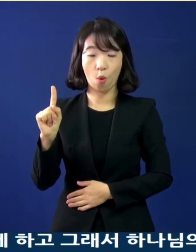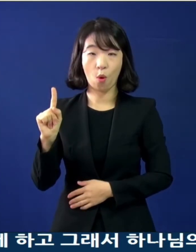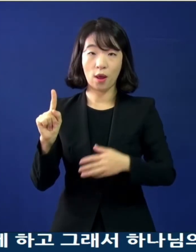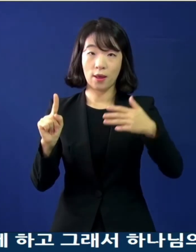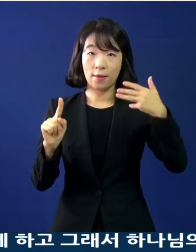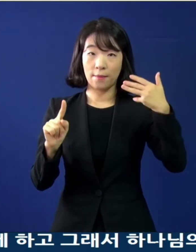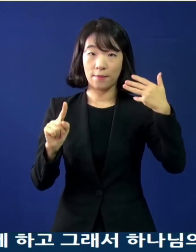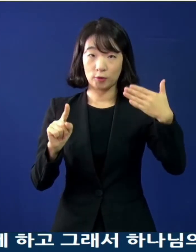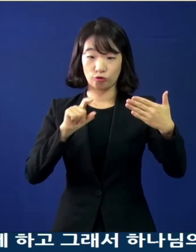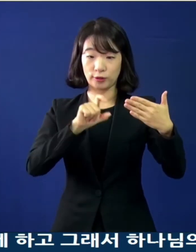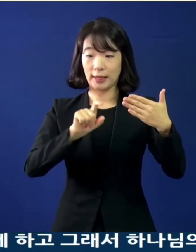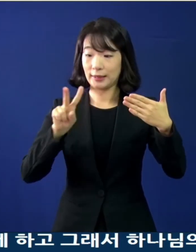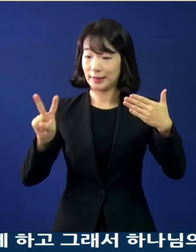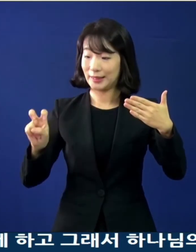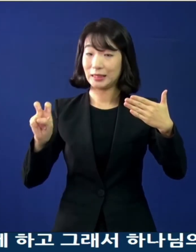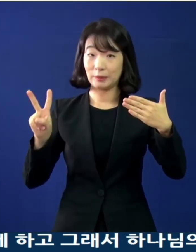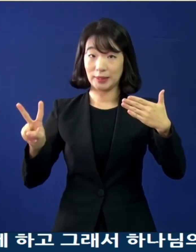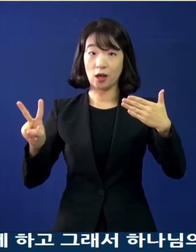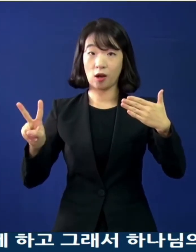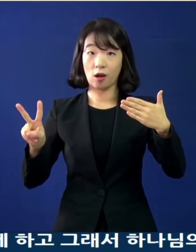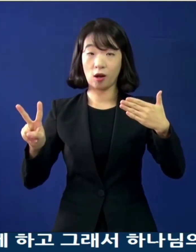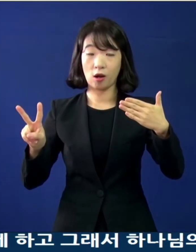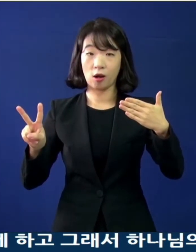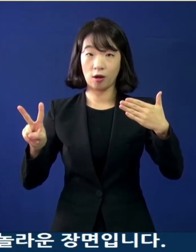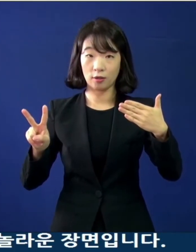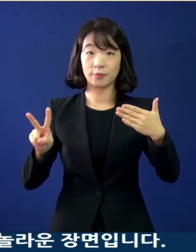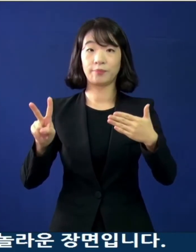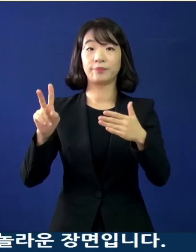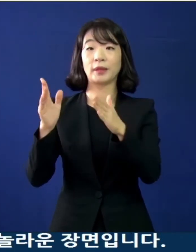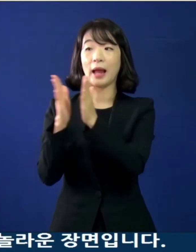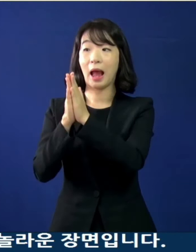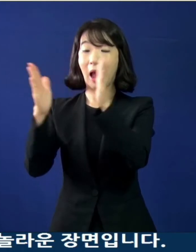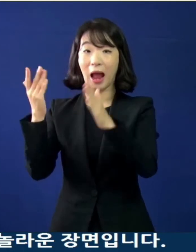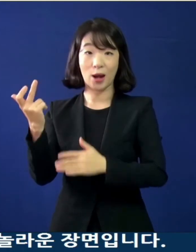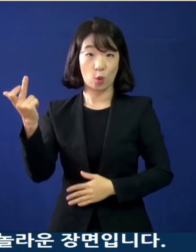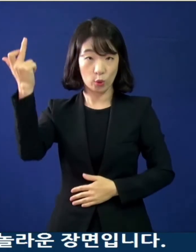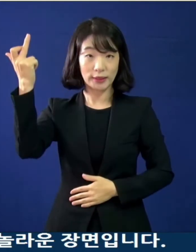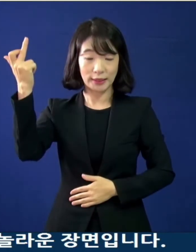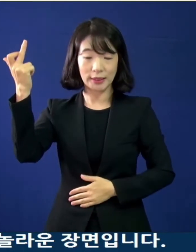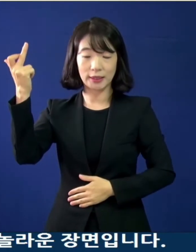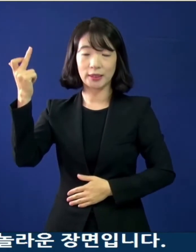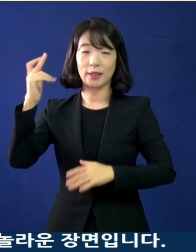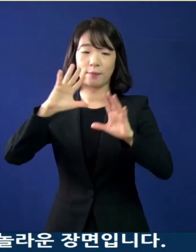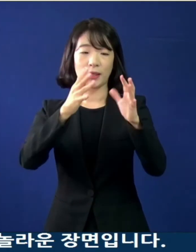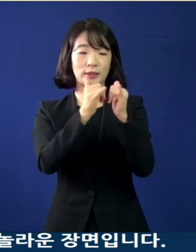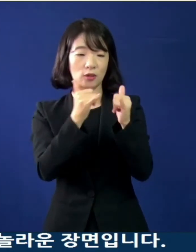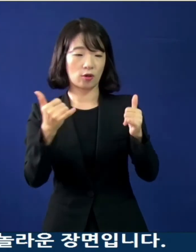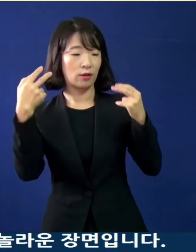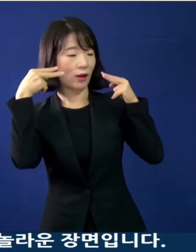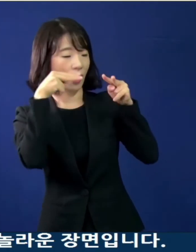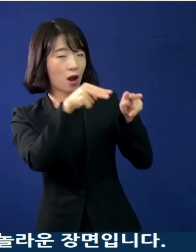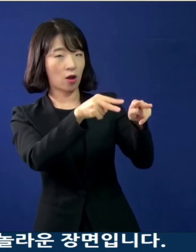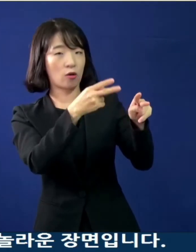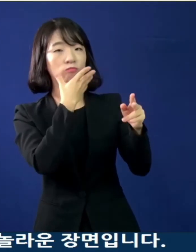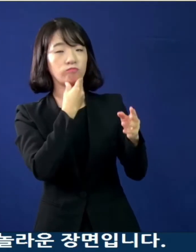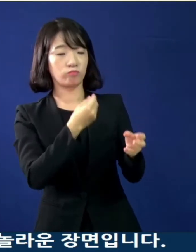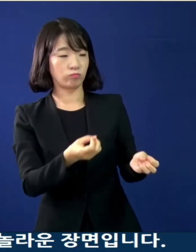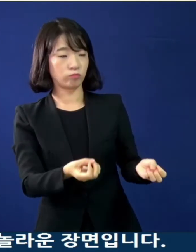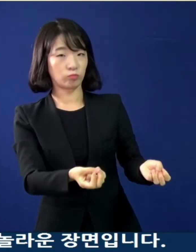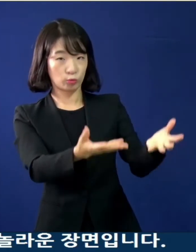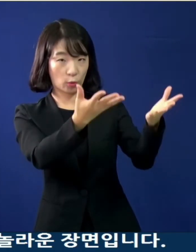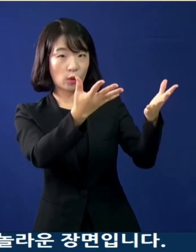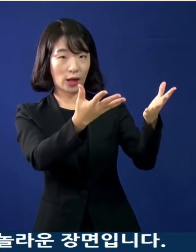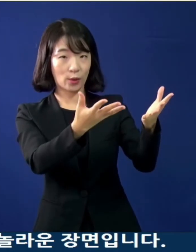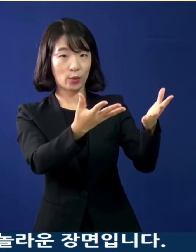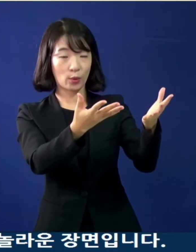22절 같이 보겠습니다. 아론이 백성을 향하여 손을 들어 축복함으로